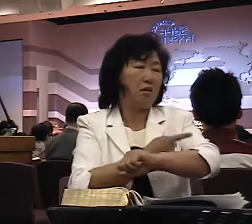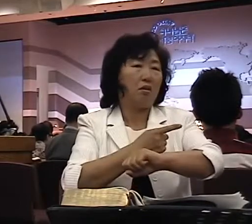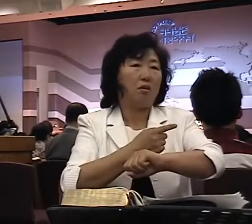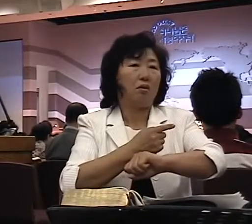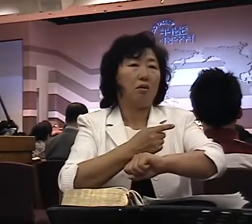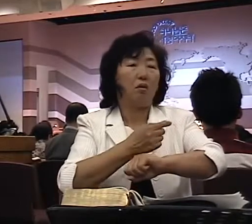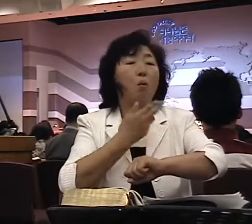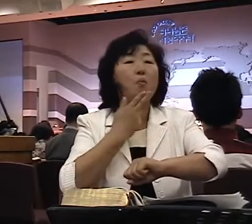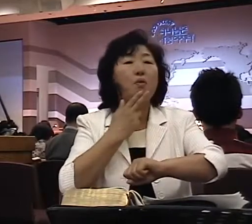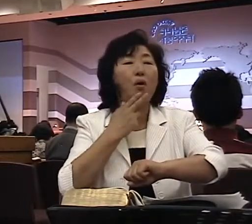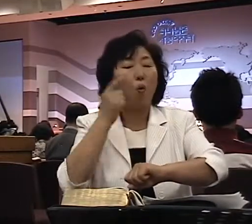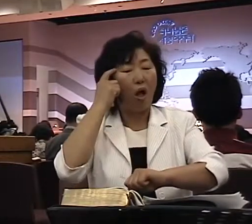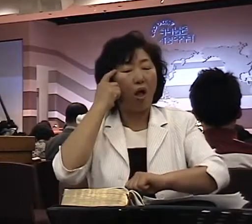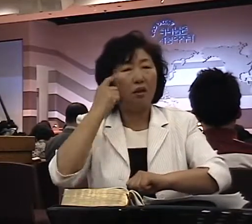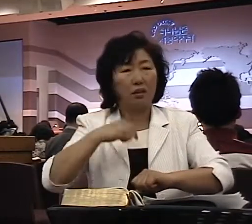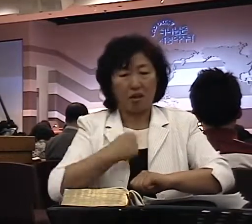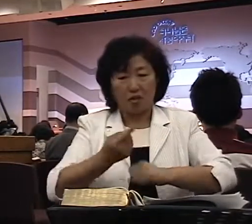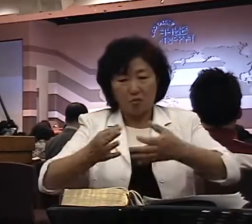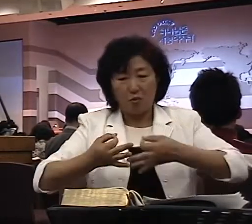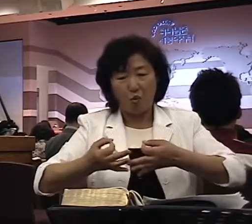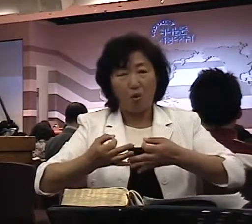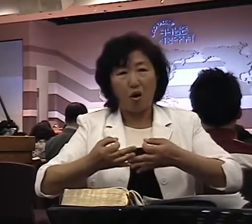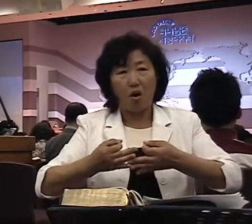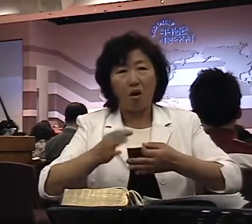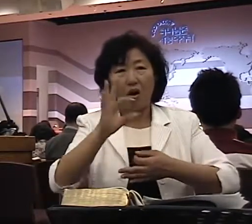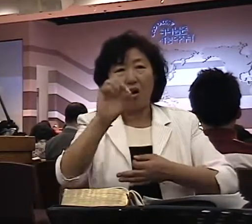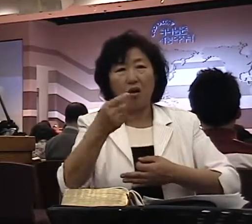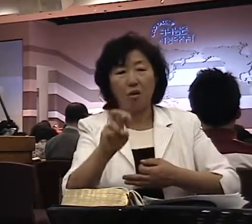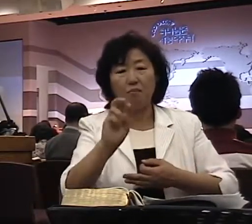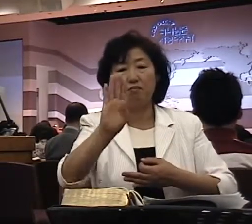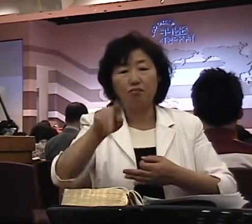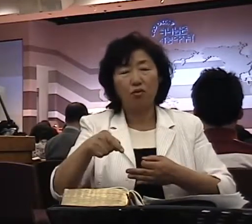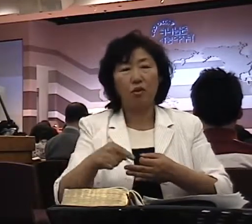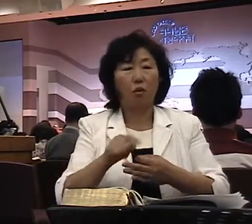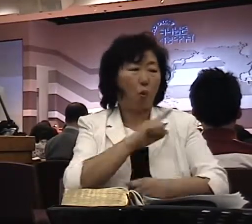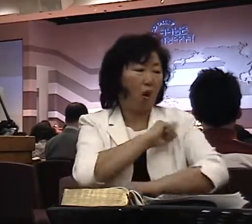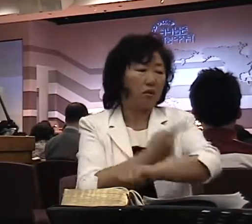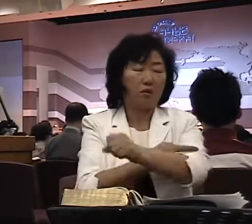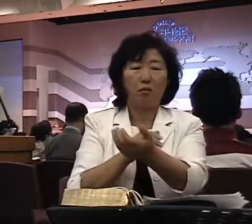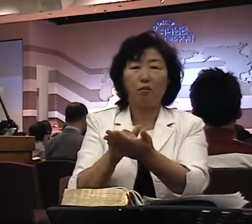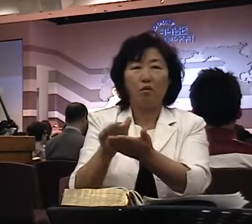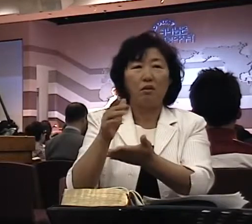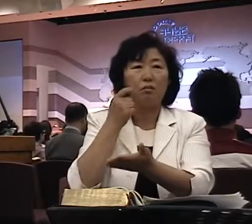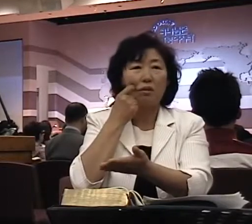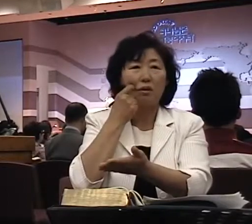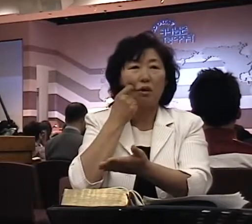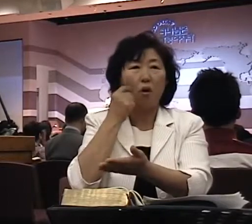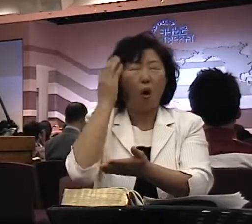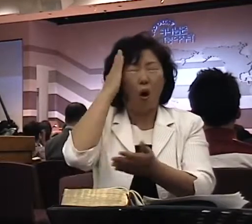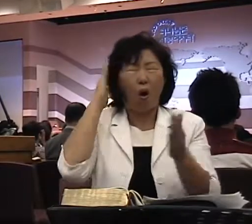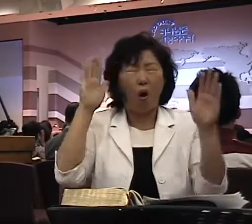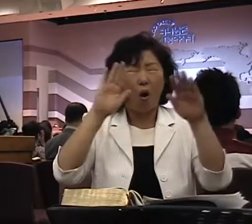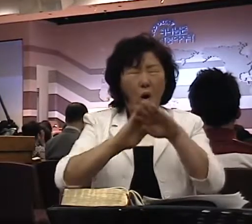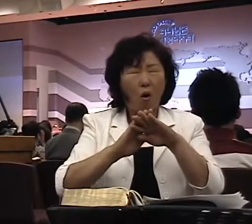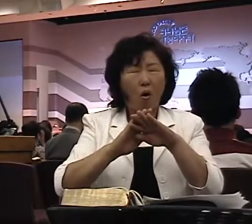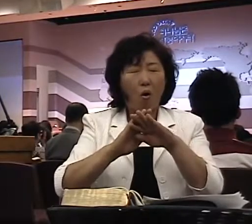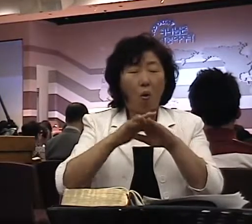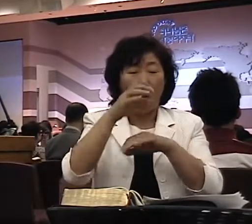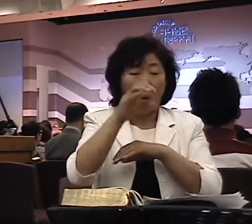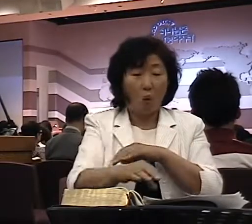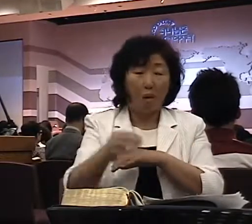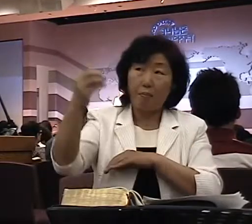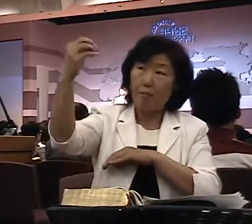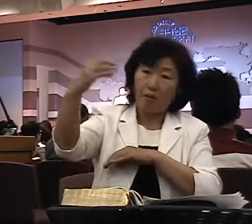봅시다. 왜 주님의 교회로서 누의 권세를 물리치지 못합니까? 왜 어두운 것에 빛이 되지 못하고